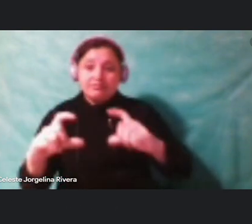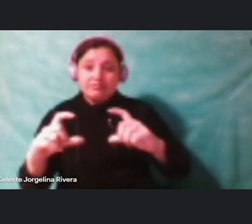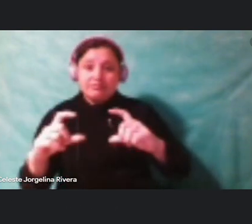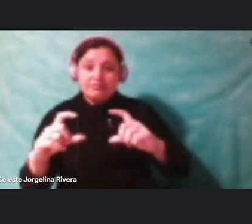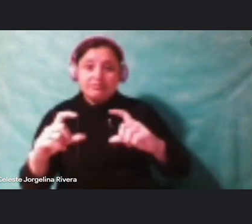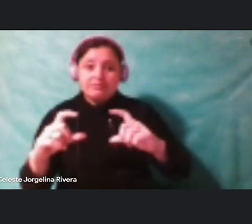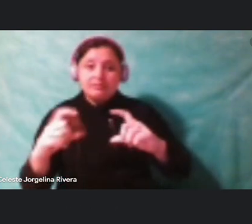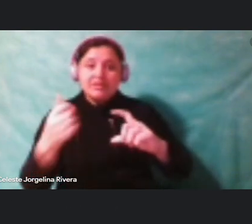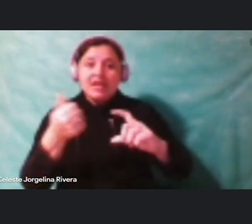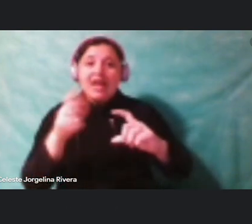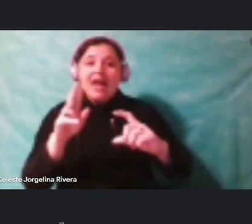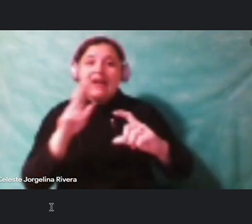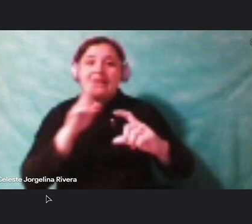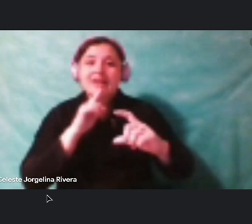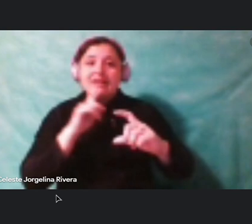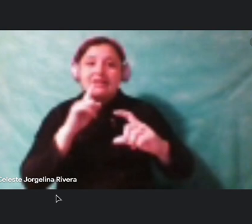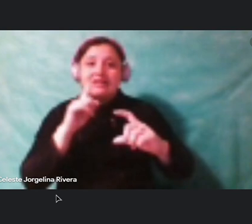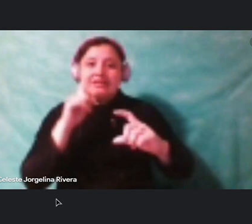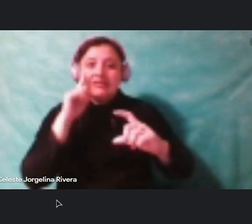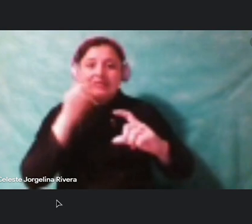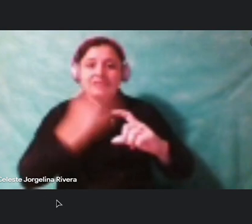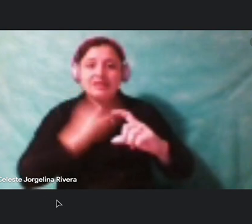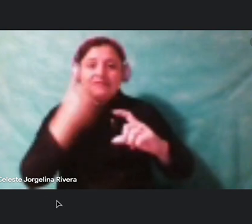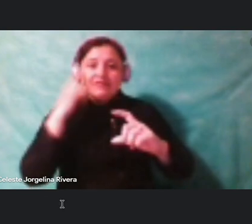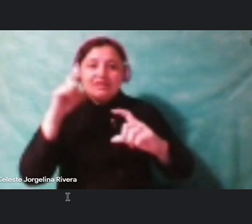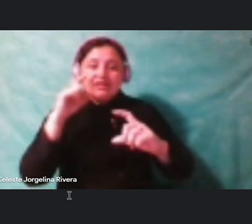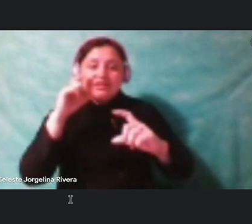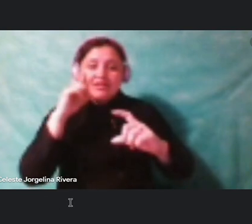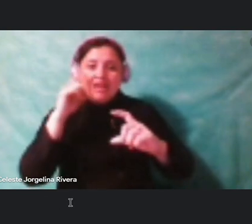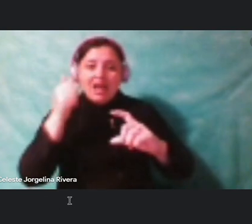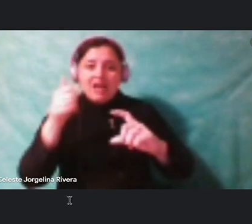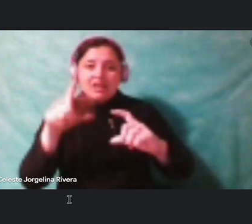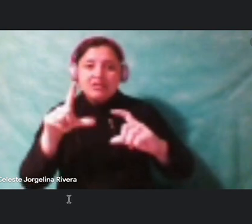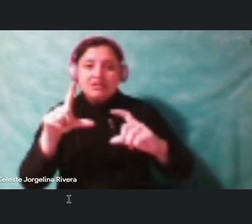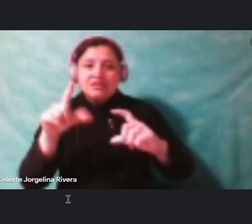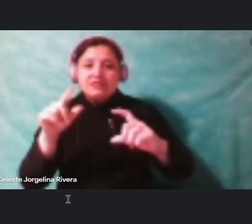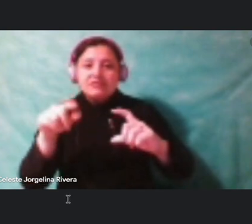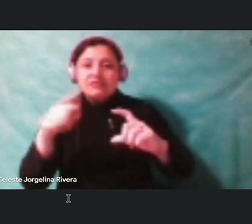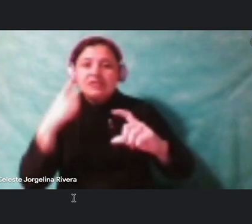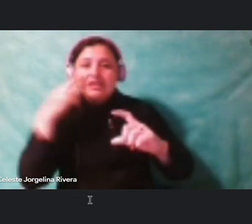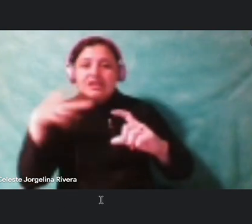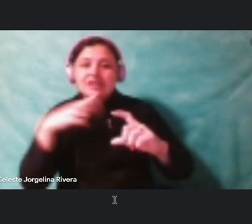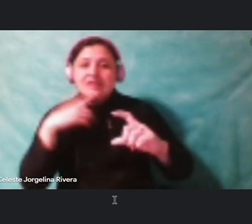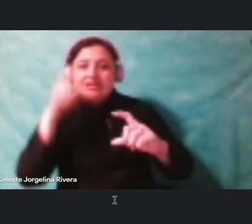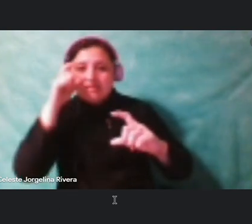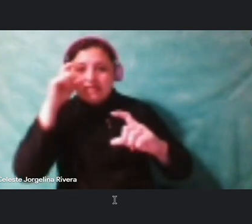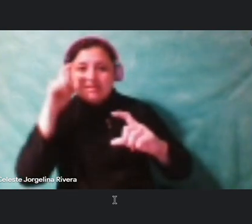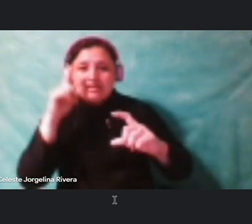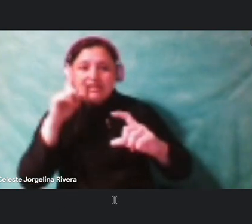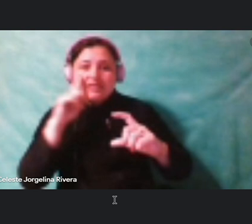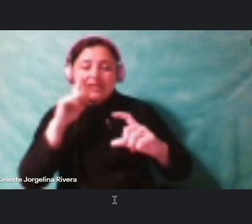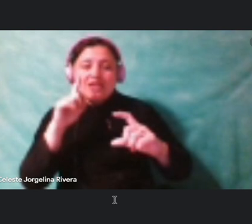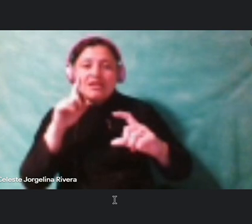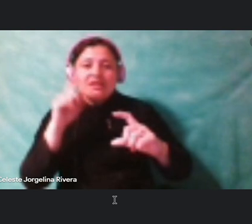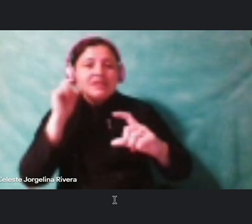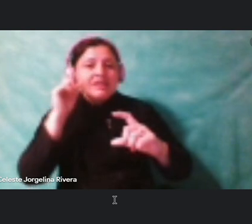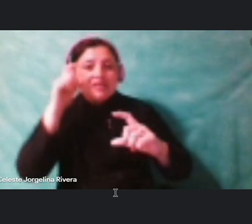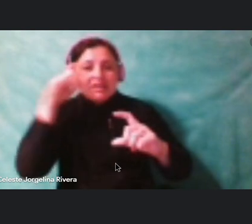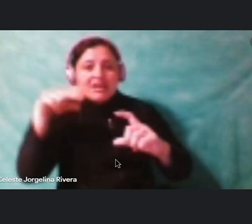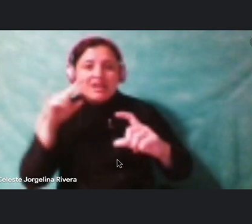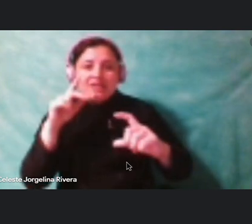después? Acá el tener una coma y empezar con un determinante es otro. No es que sigue,